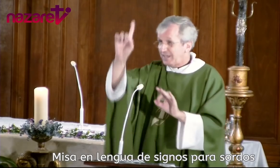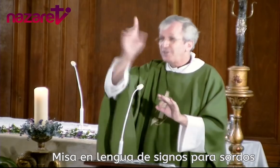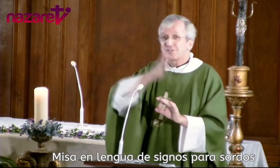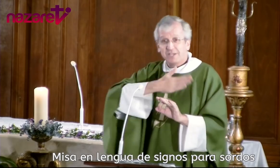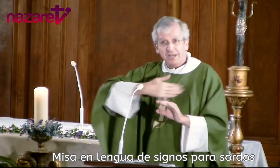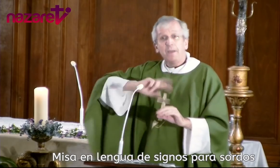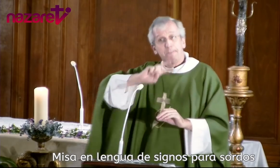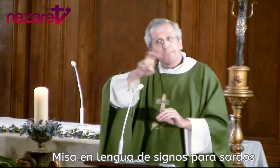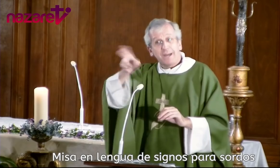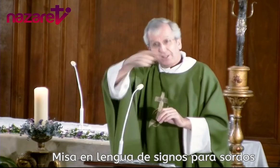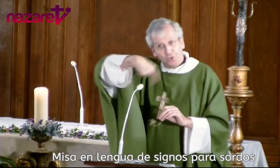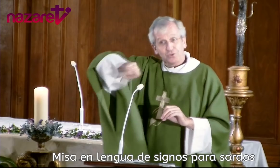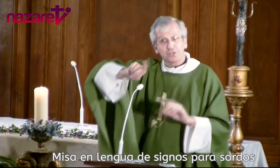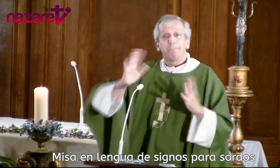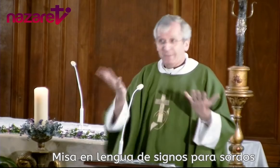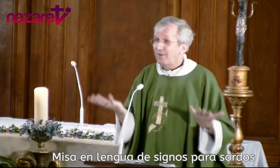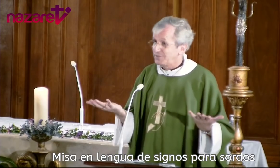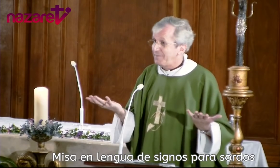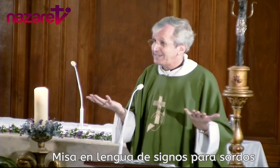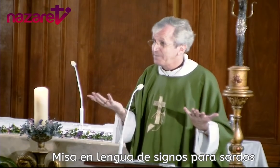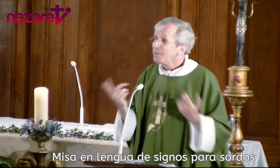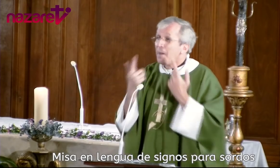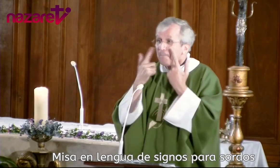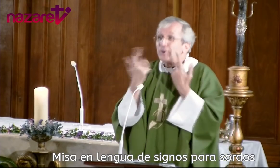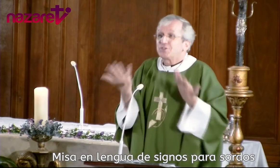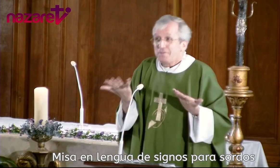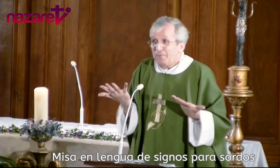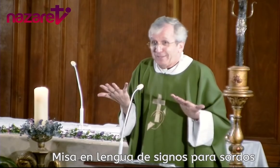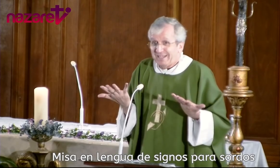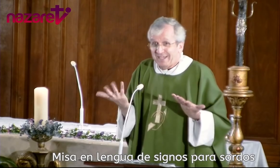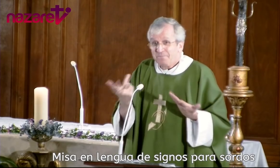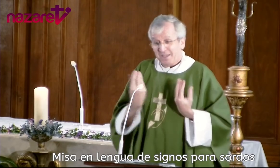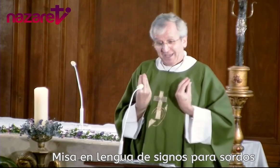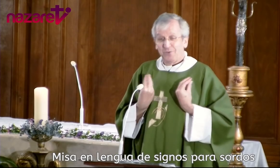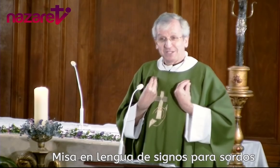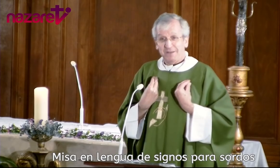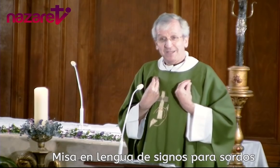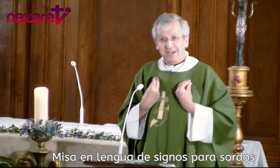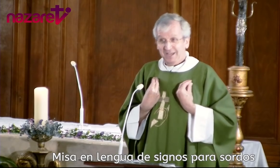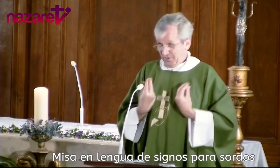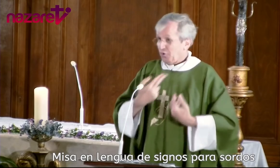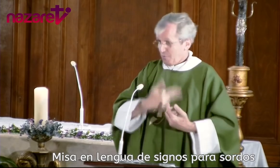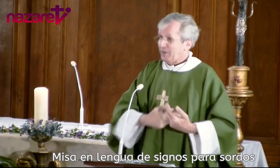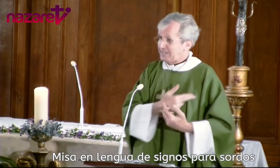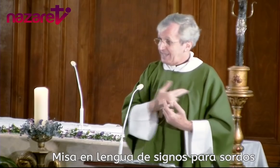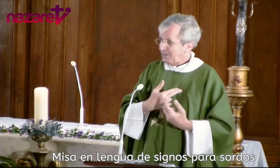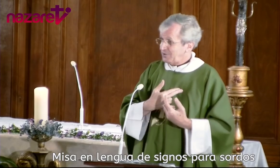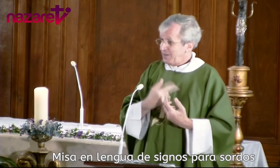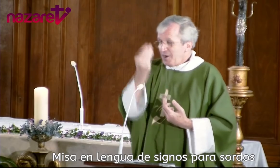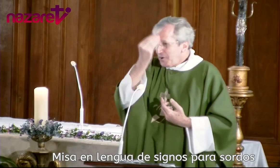Dios quiere para todos, para los demás. Por eso es importante que nuestra vida como cristianos no